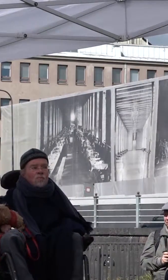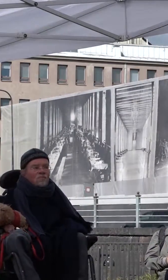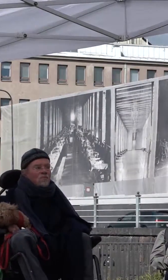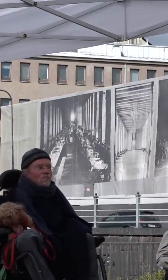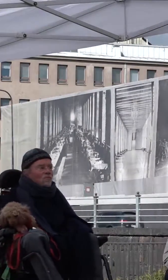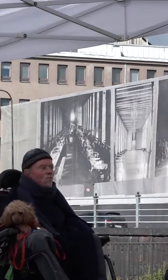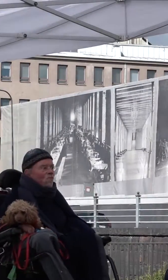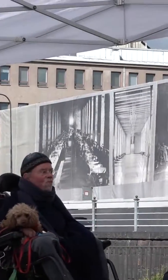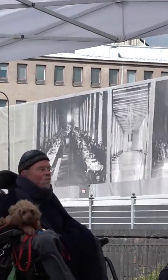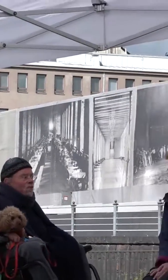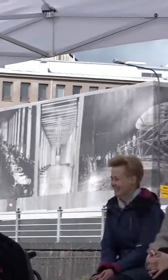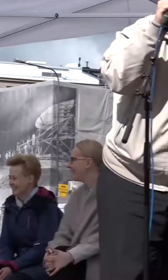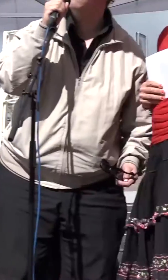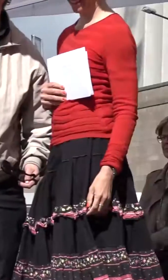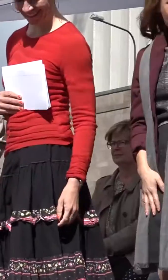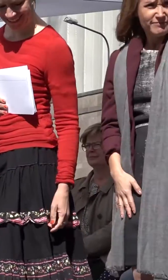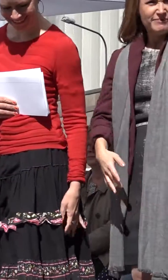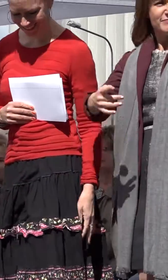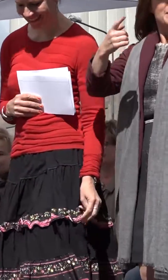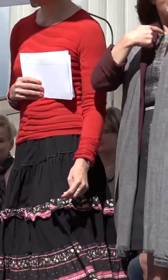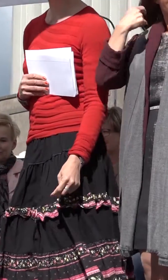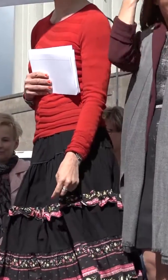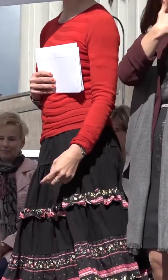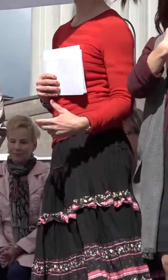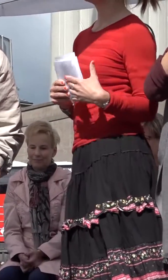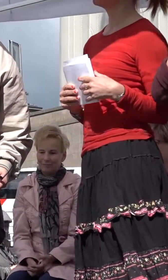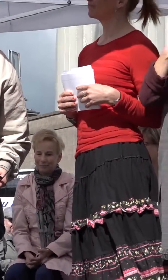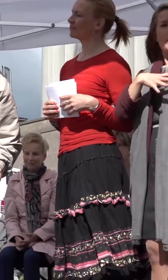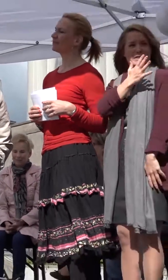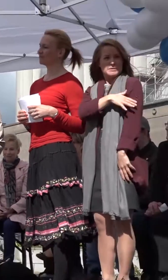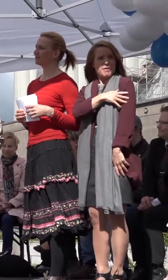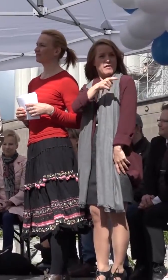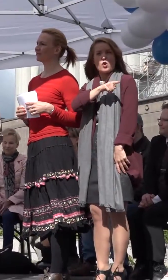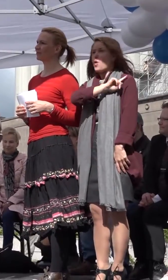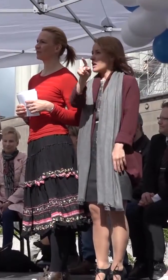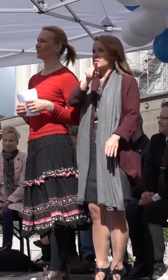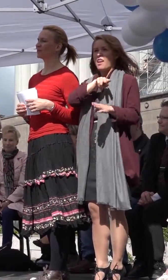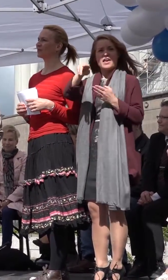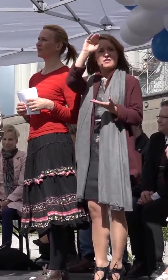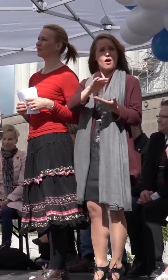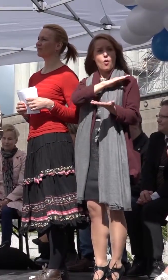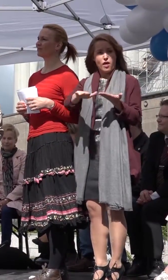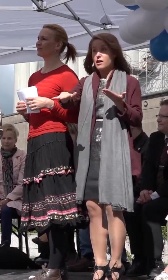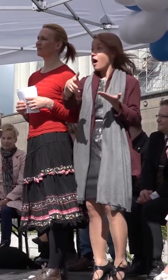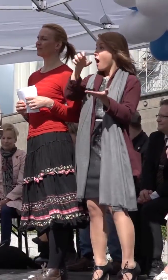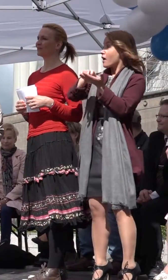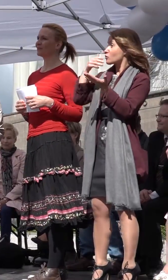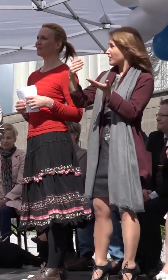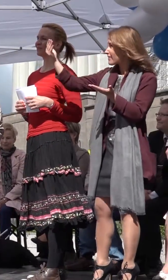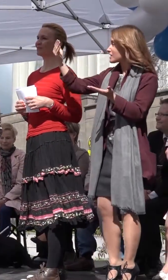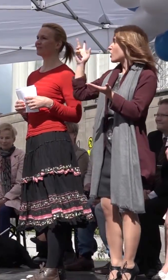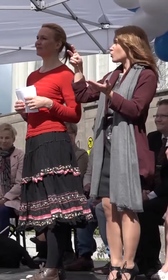Moi vaan. Ja mä oon sitä mieltä, että vammaispalvelusta ei pidä leikata ollenkaan hallitukselle. Terveisiä,